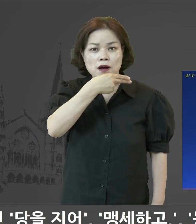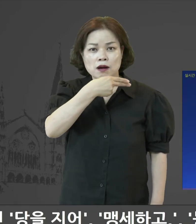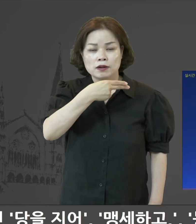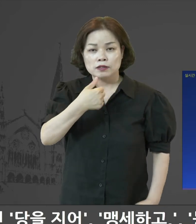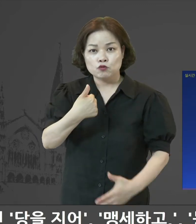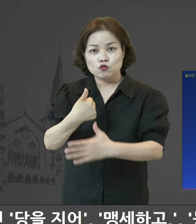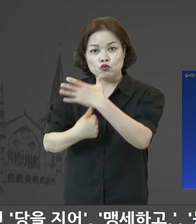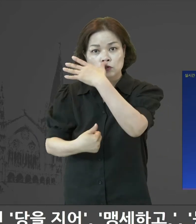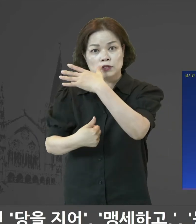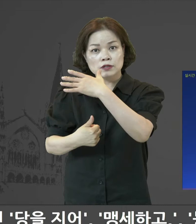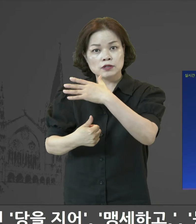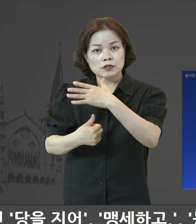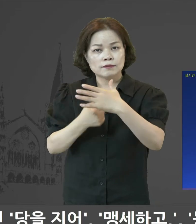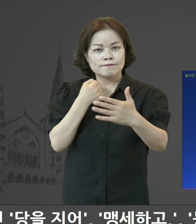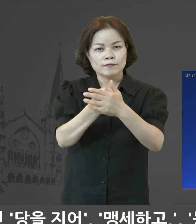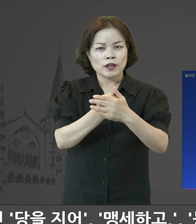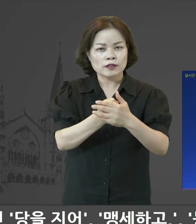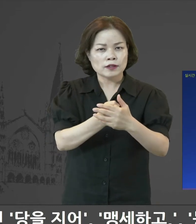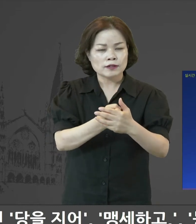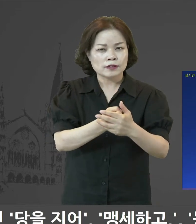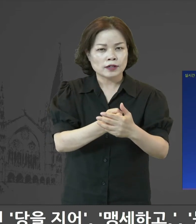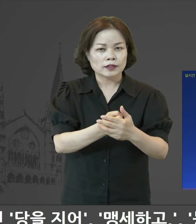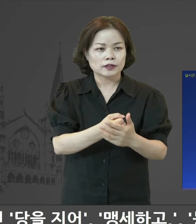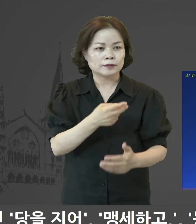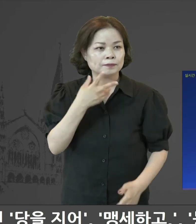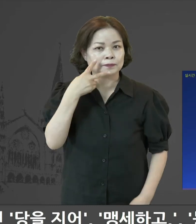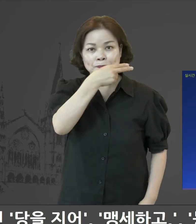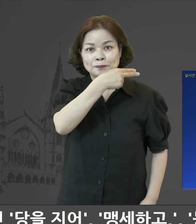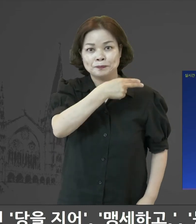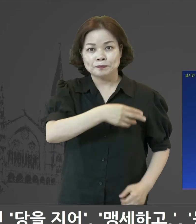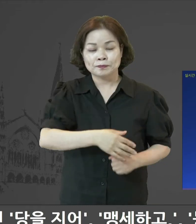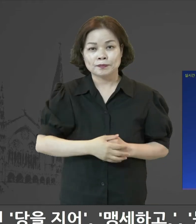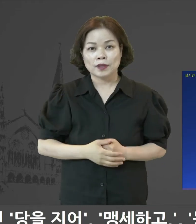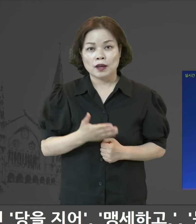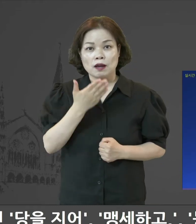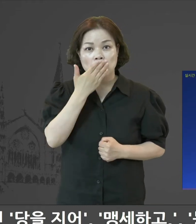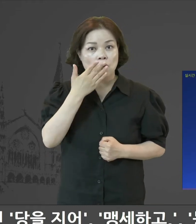때까지. 이거 보통 결단이 아닌 거죠.